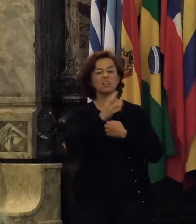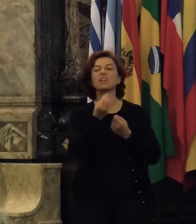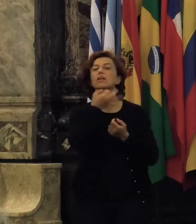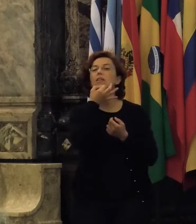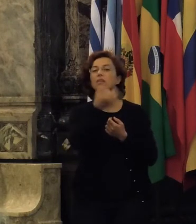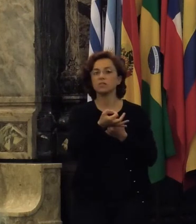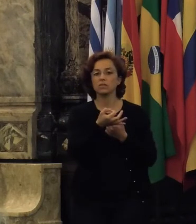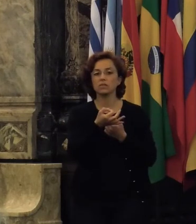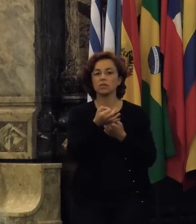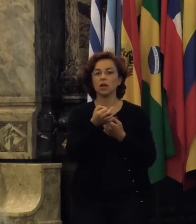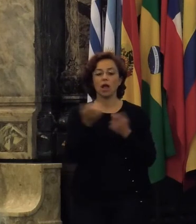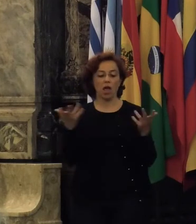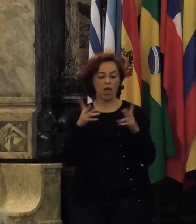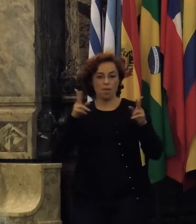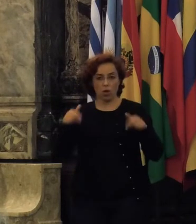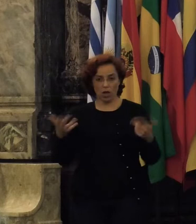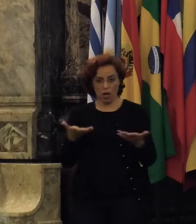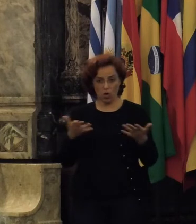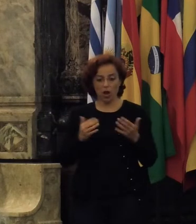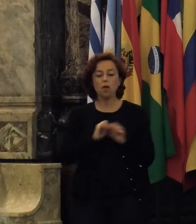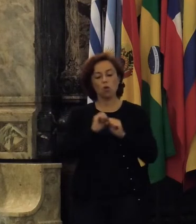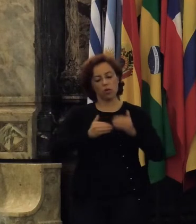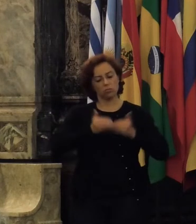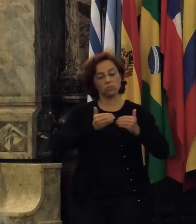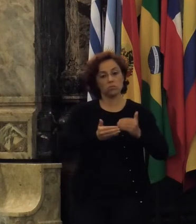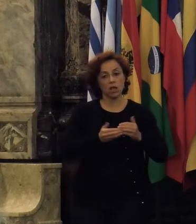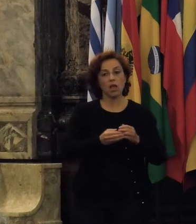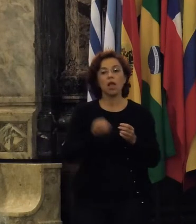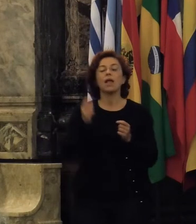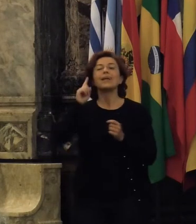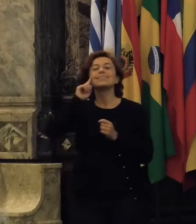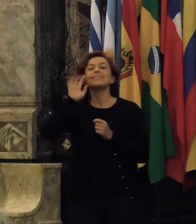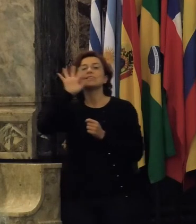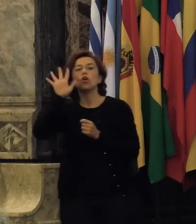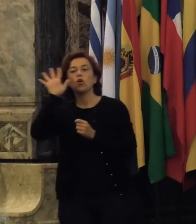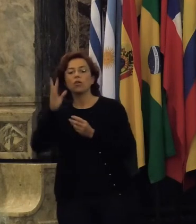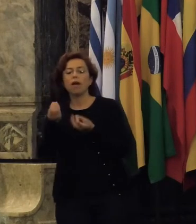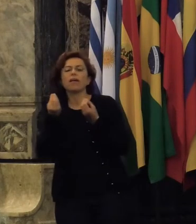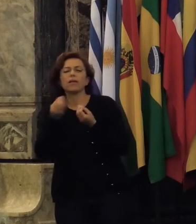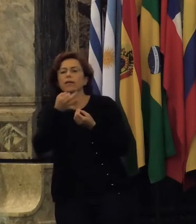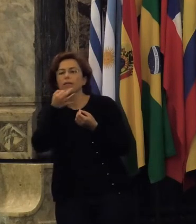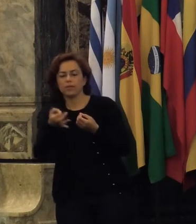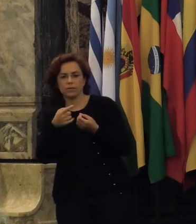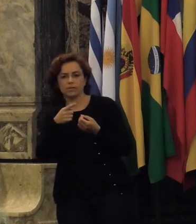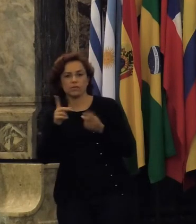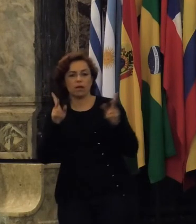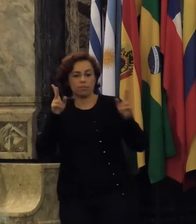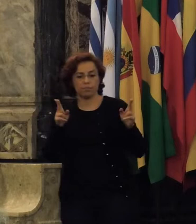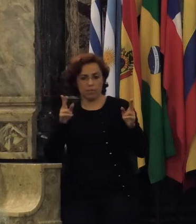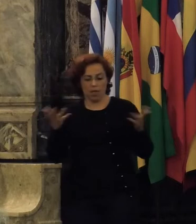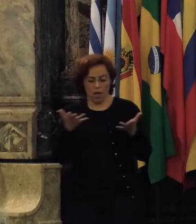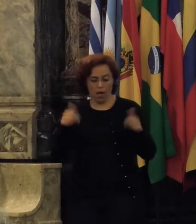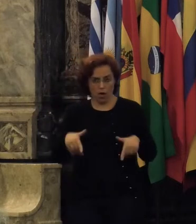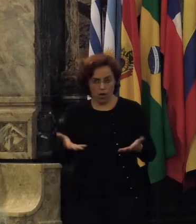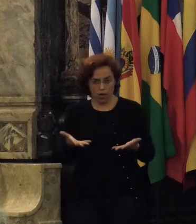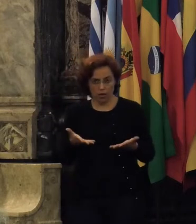decir ser contemporáneo? Y avanzar un poco más, ¿qué es para la psicología ser contemporánea?